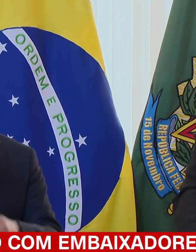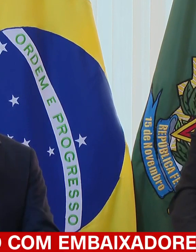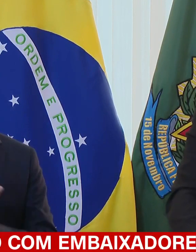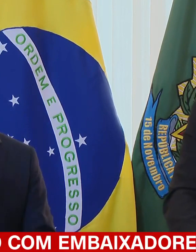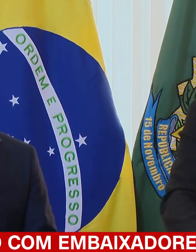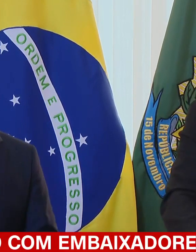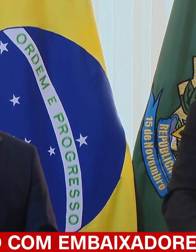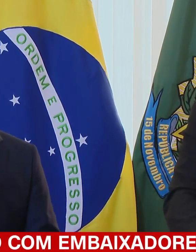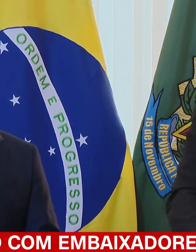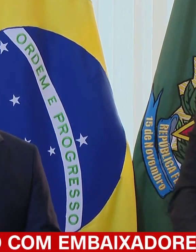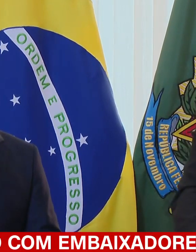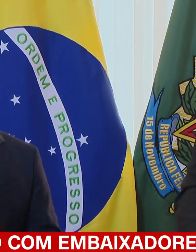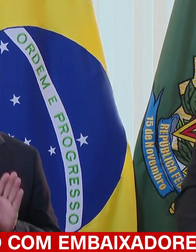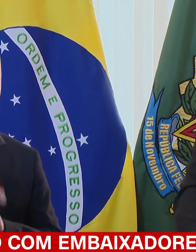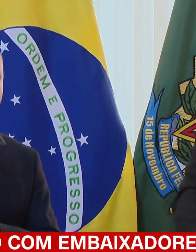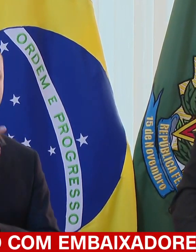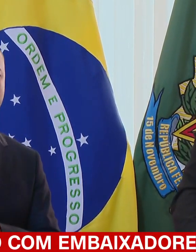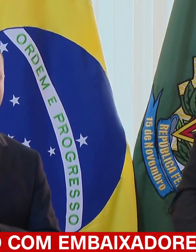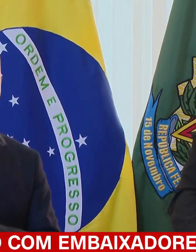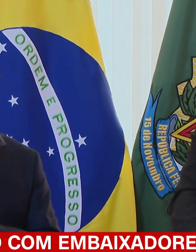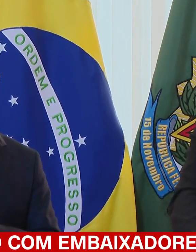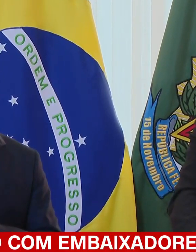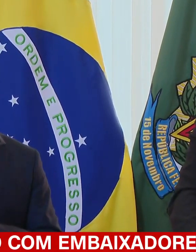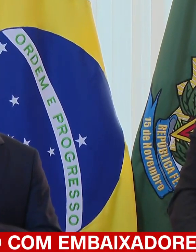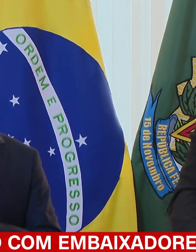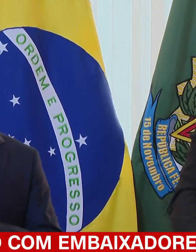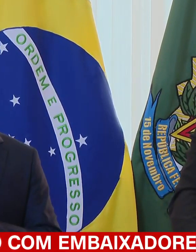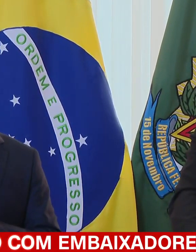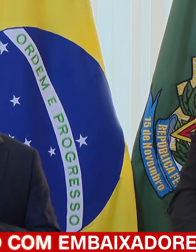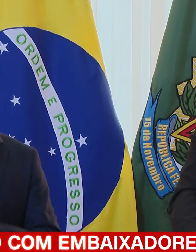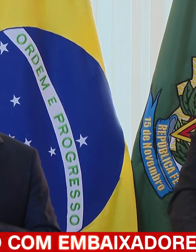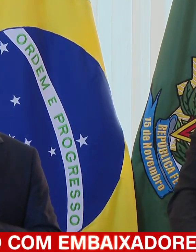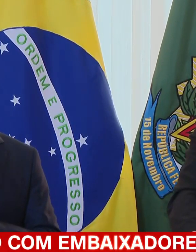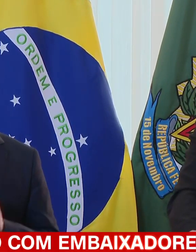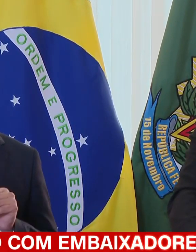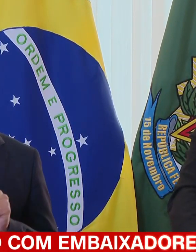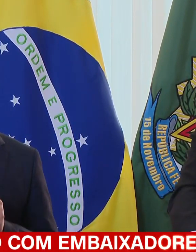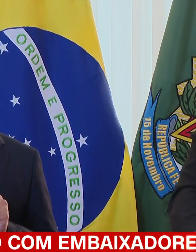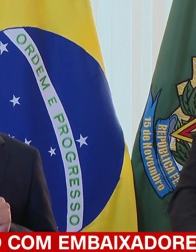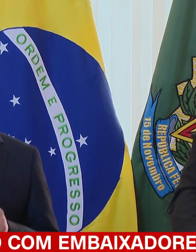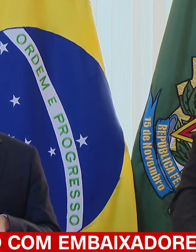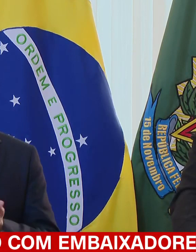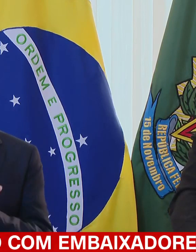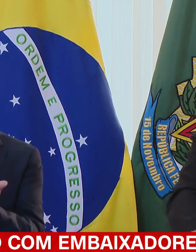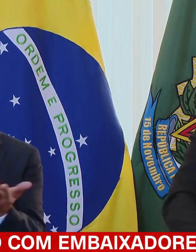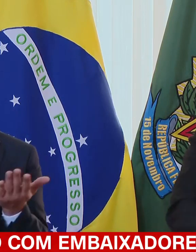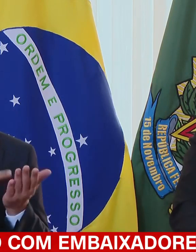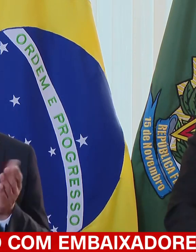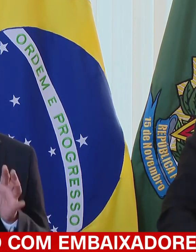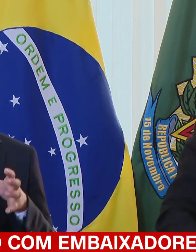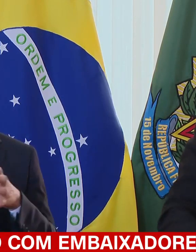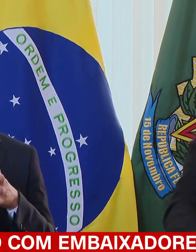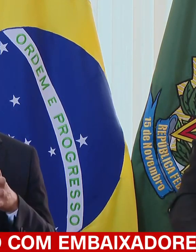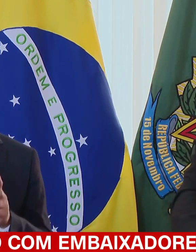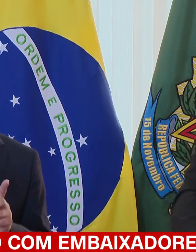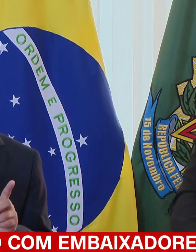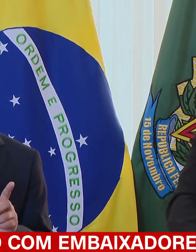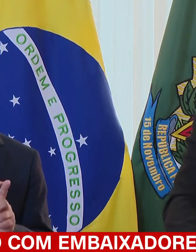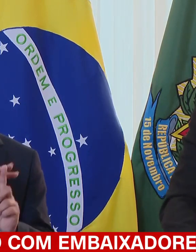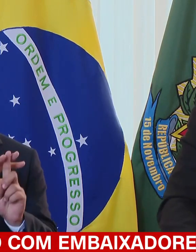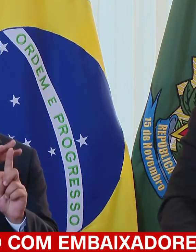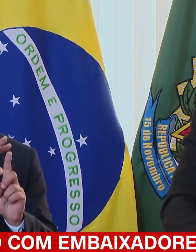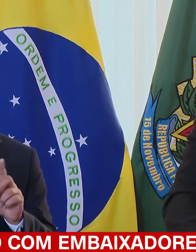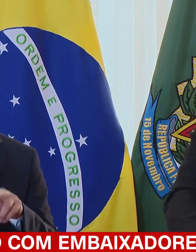trechos né dizendo que a polícia fez isso que teve aquilo aquilo outro e aí ele fala olha qualquer manual de Direito